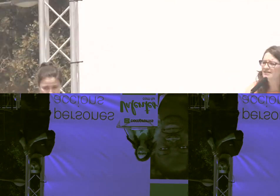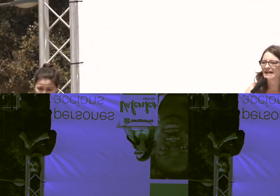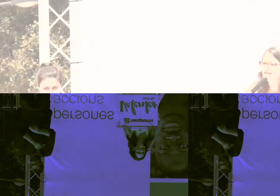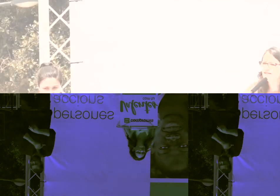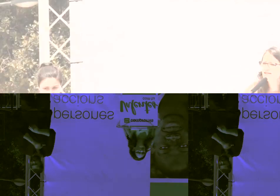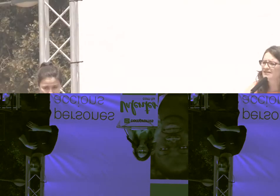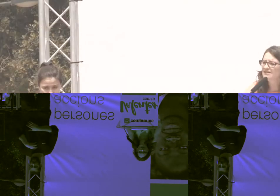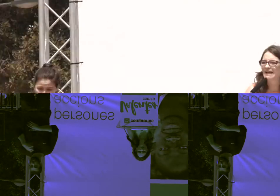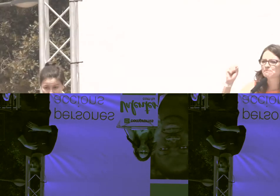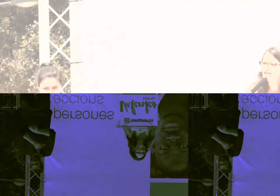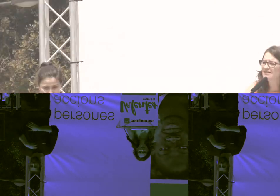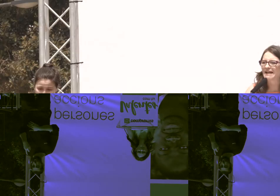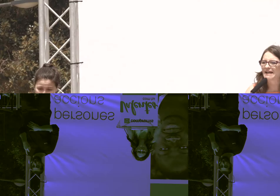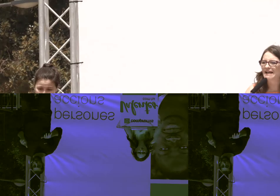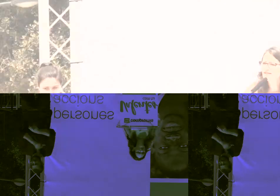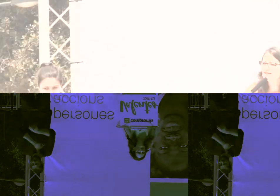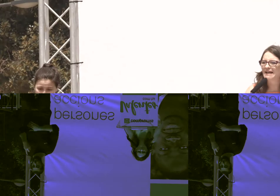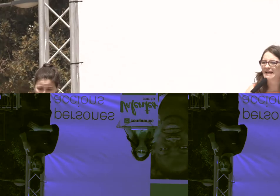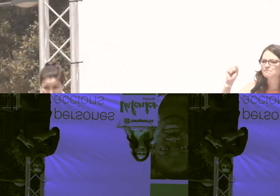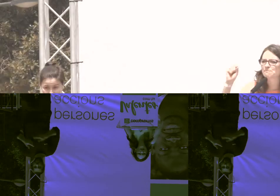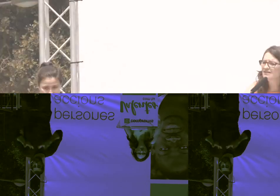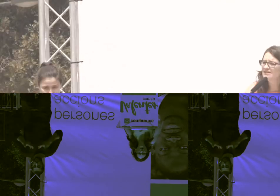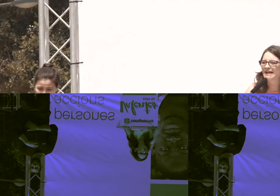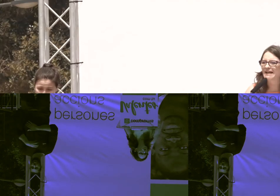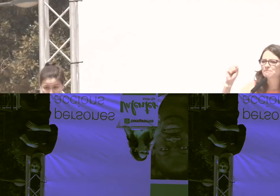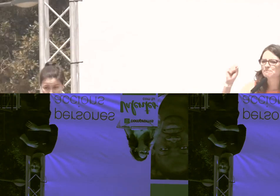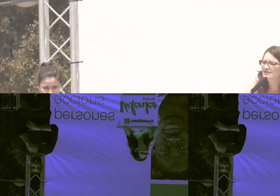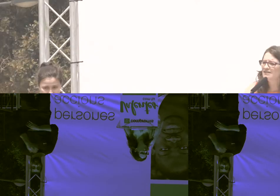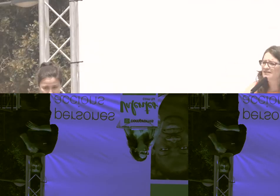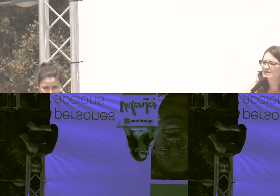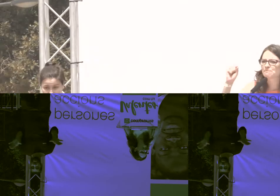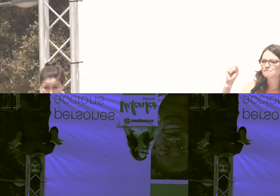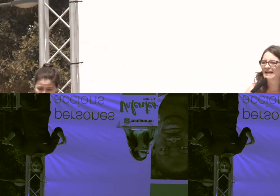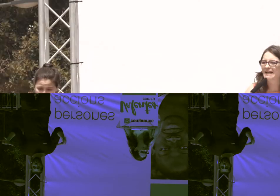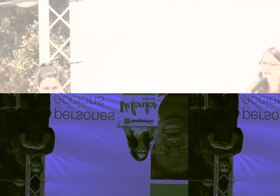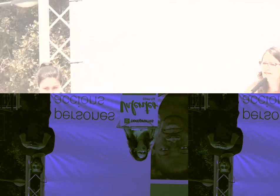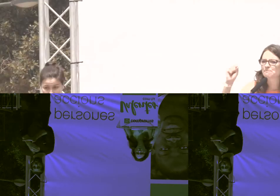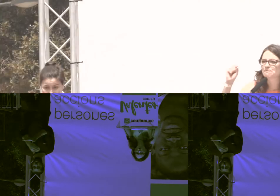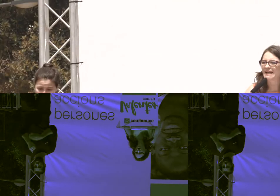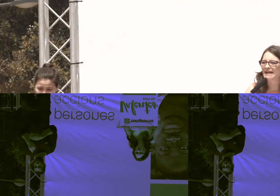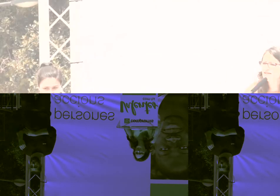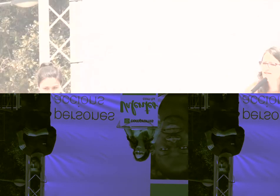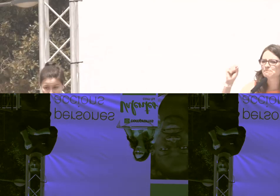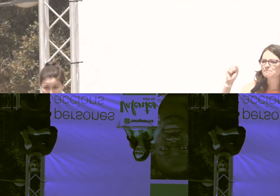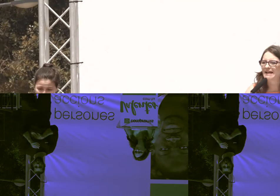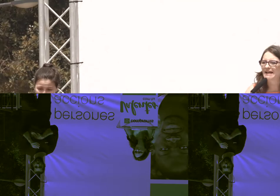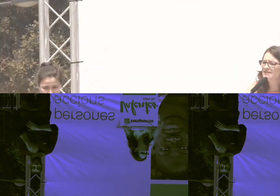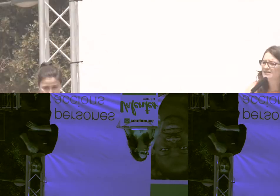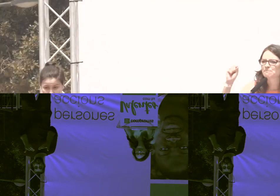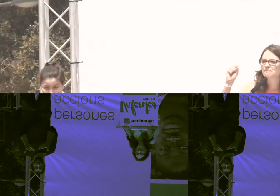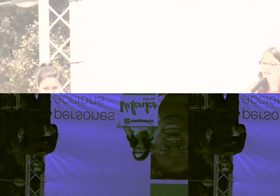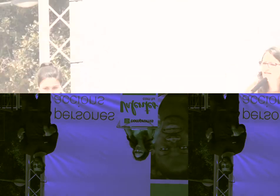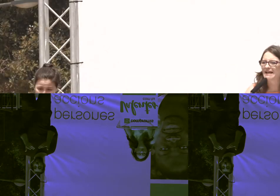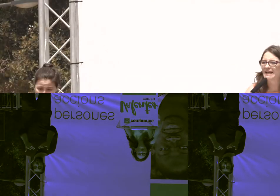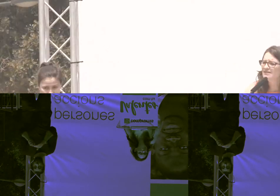uno individualment. O ens salvem tots uns a altres o no se n'eixirem. I el